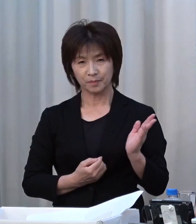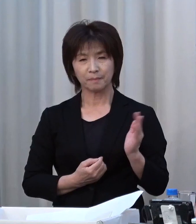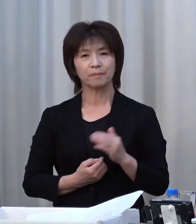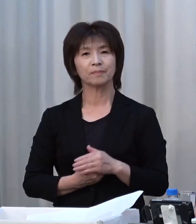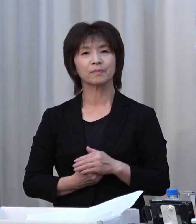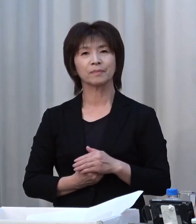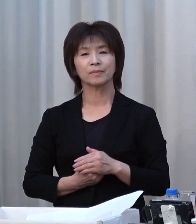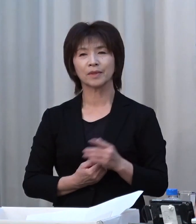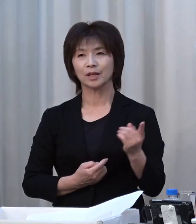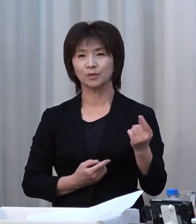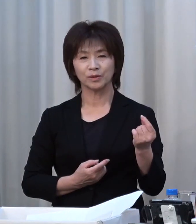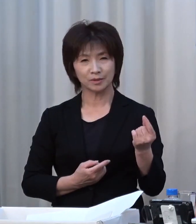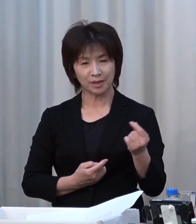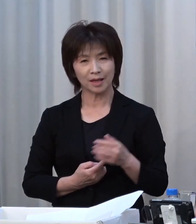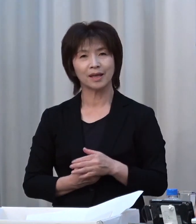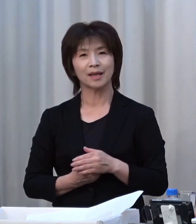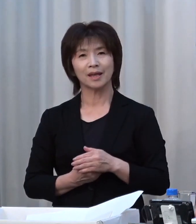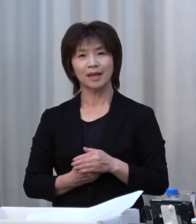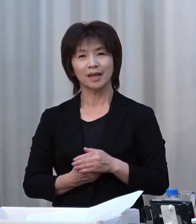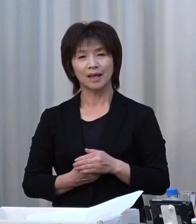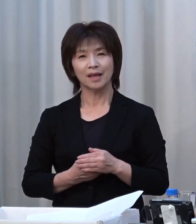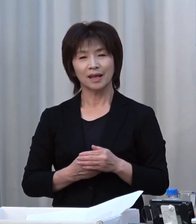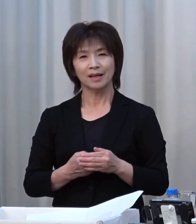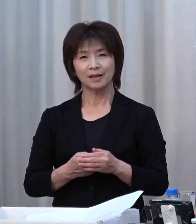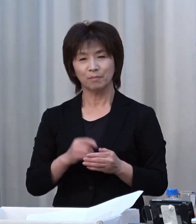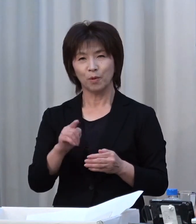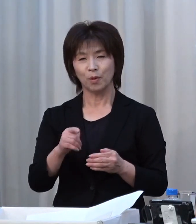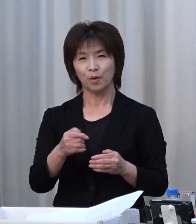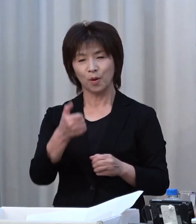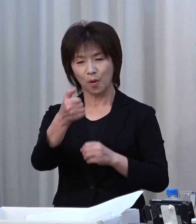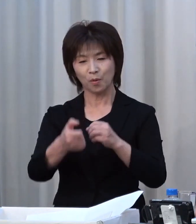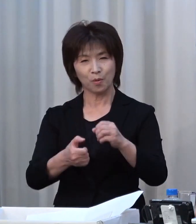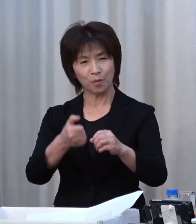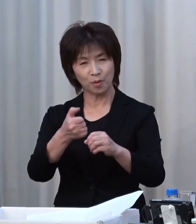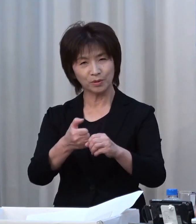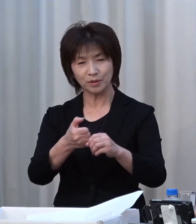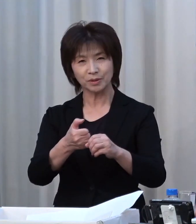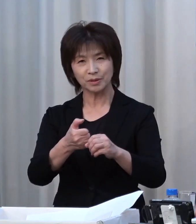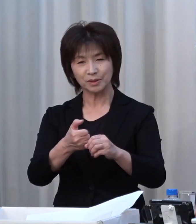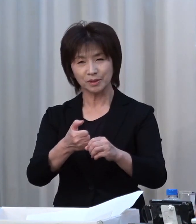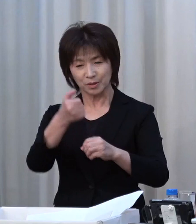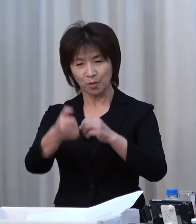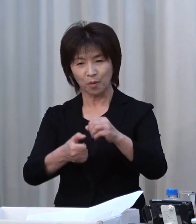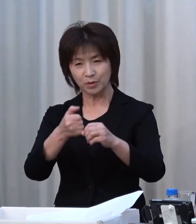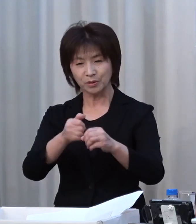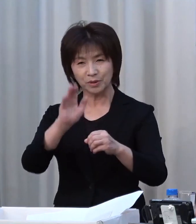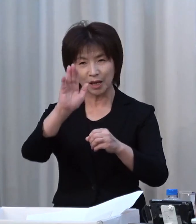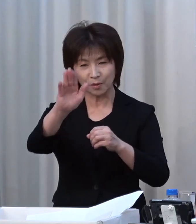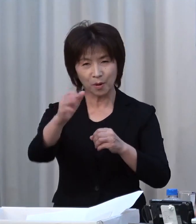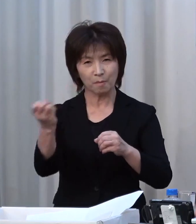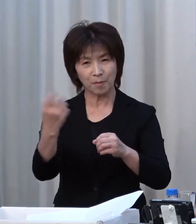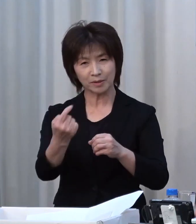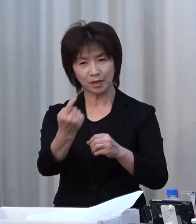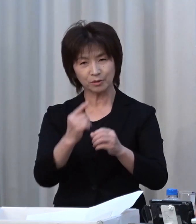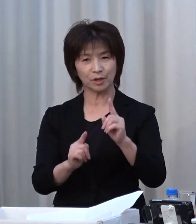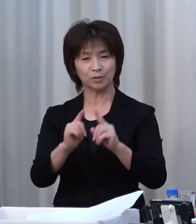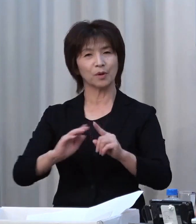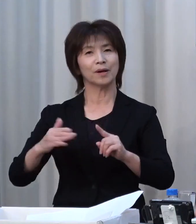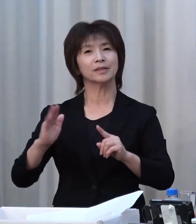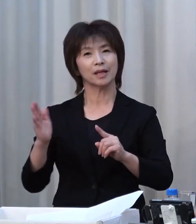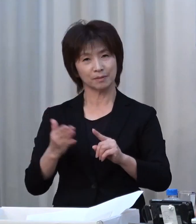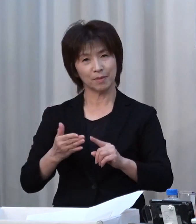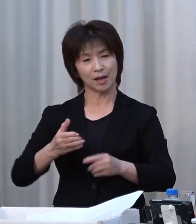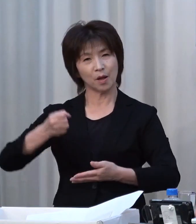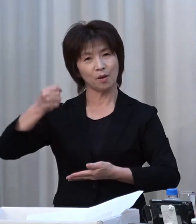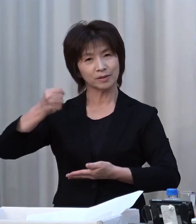です。 それはね、50年に1回、これから50年に1回に来るかどうか分かりませんけども、聖